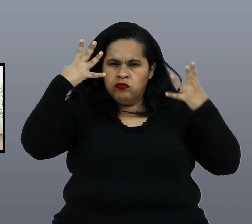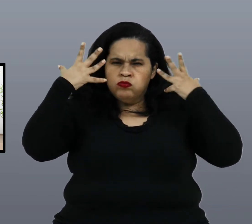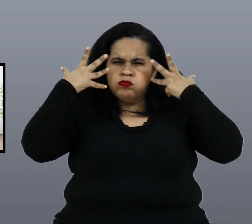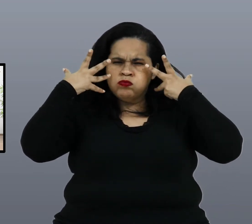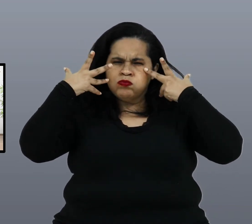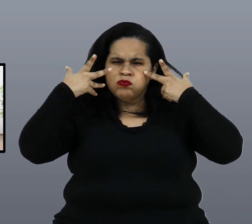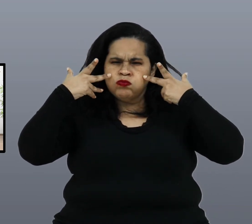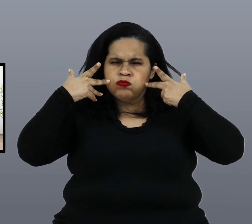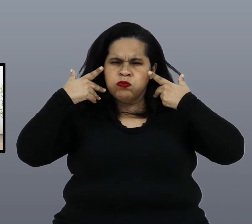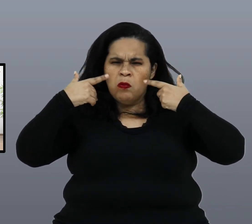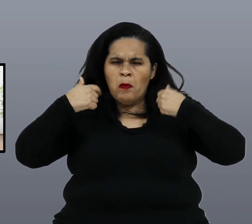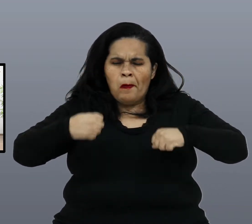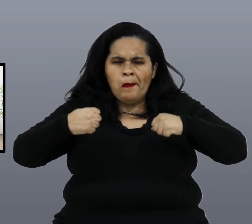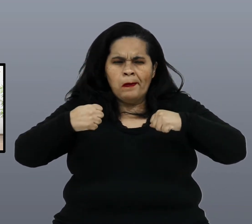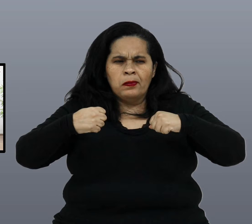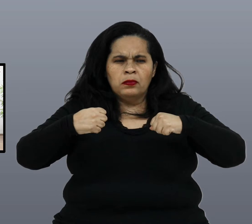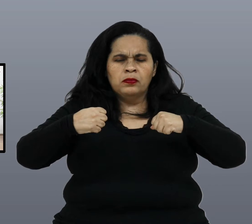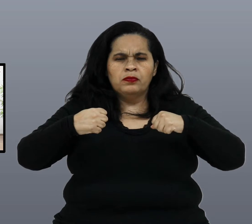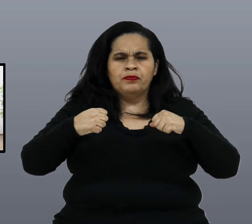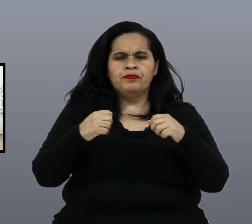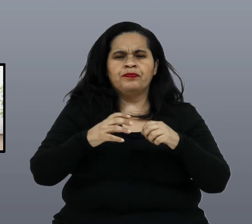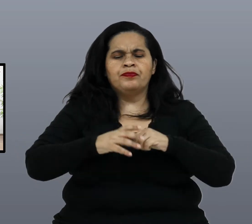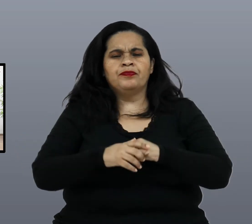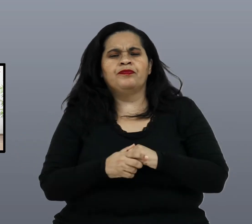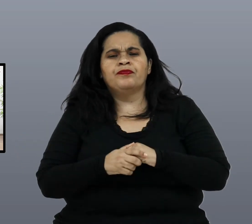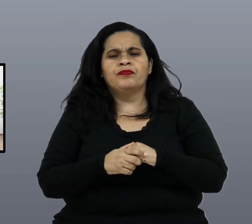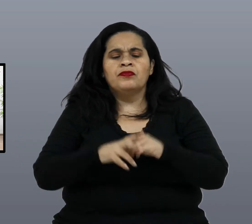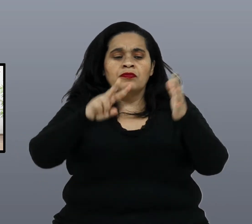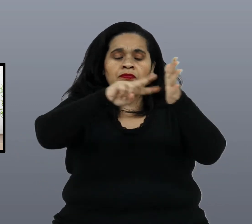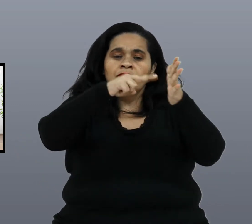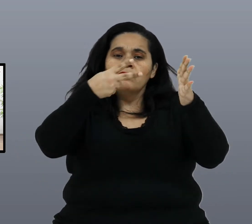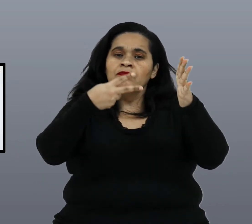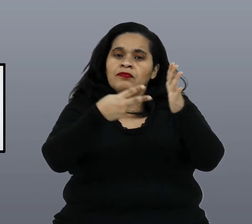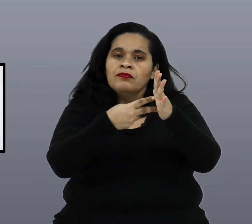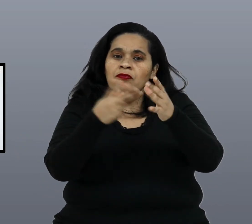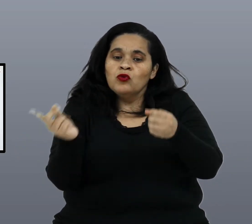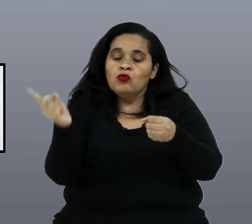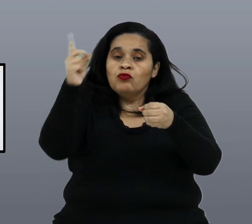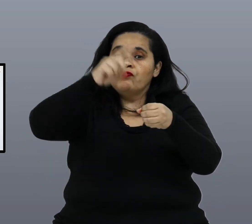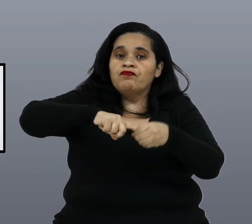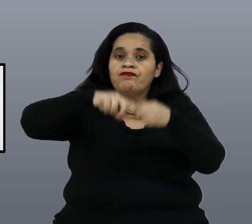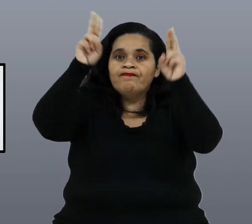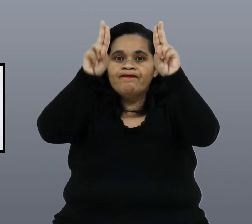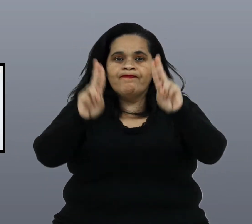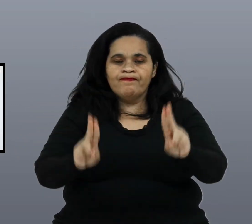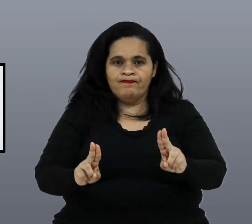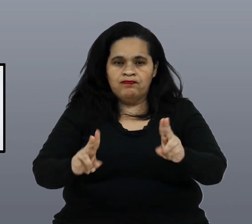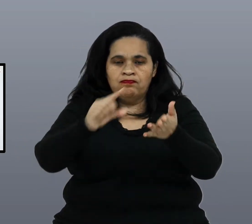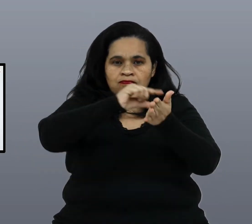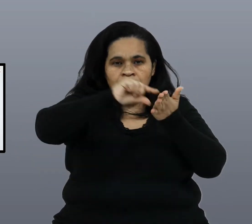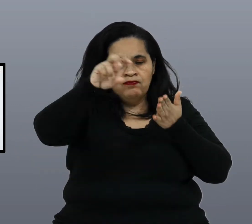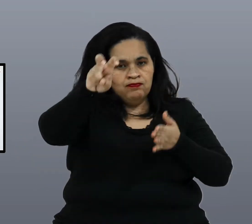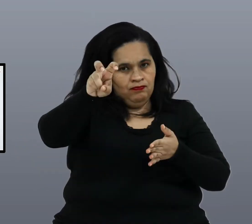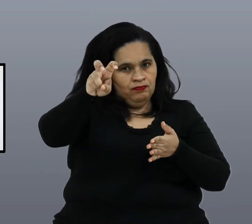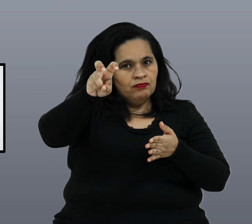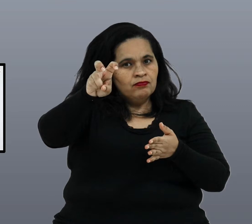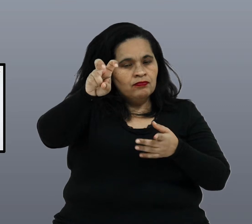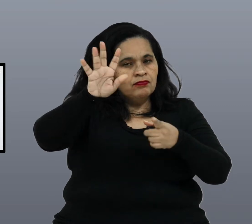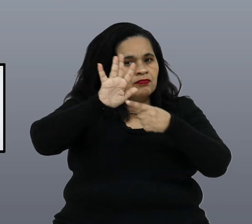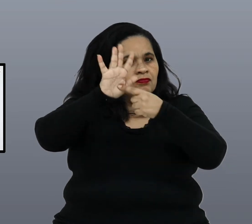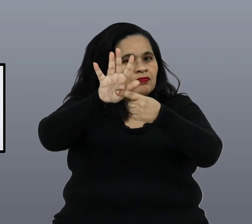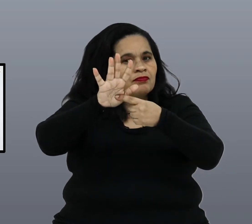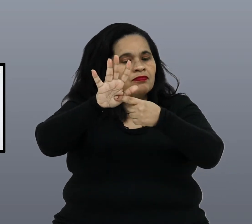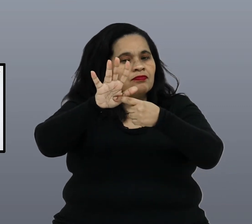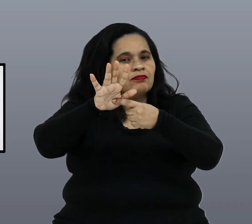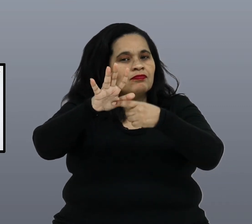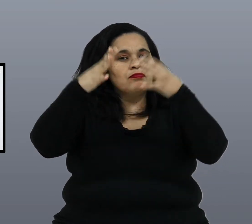sua lucidez, ele vai pastar com os animais, mas depois ele retorna. E o versículo 5 vai falar para nós do urso,